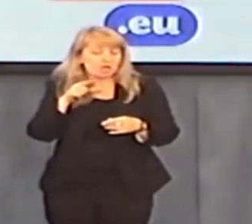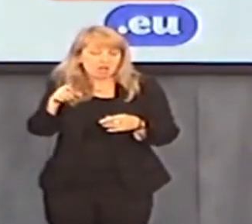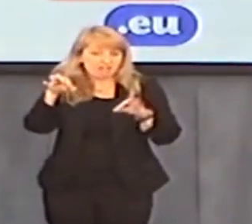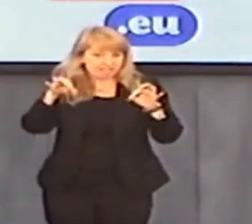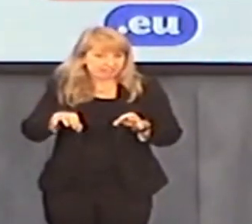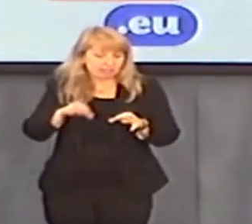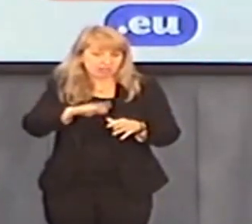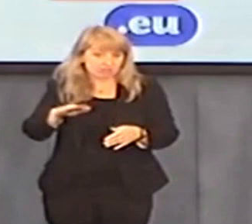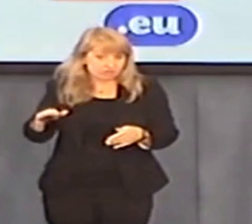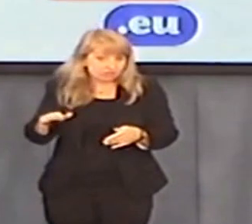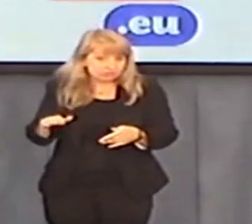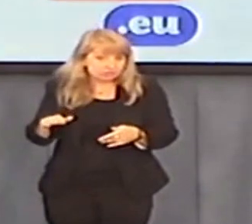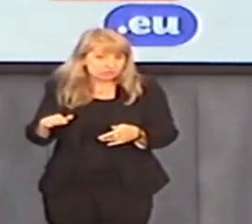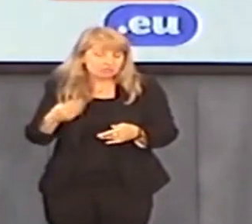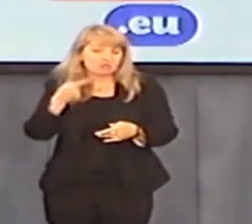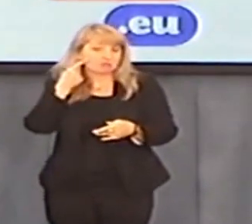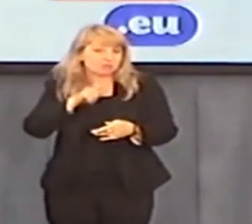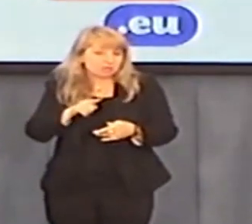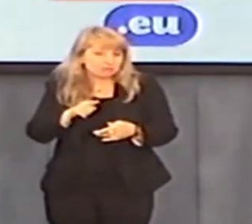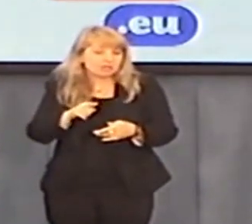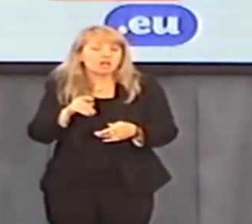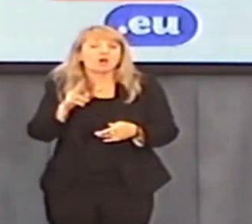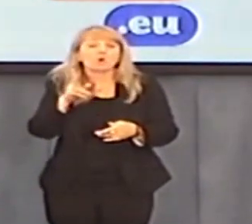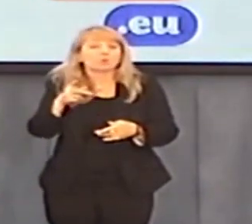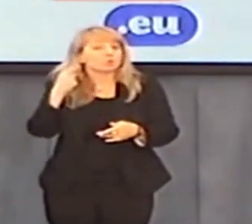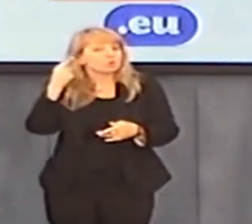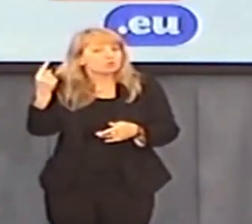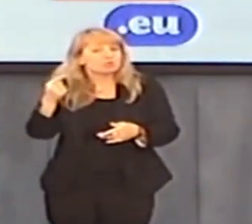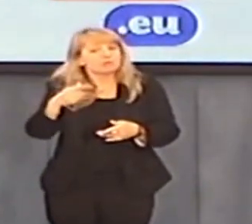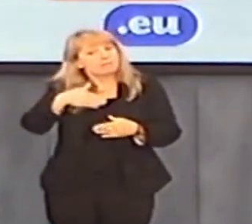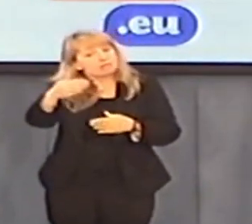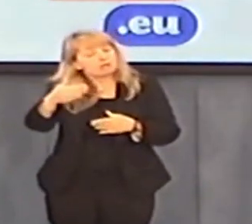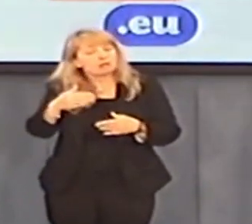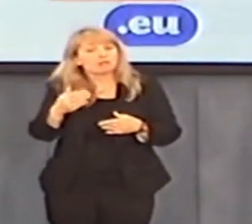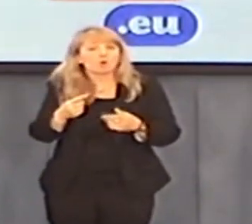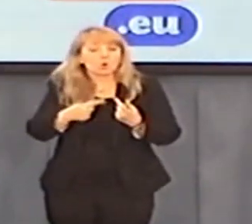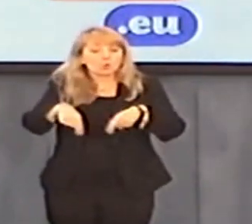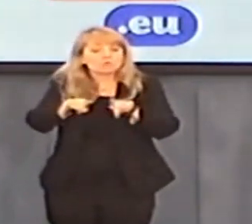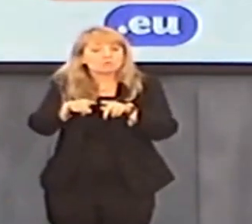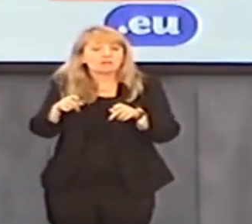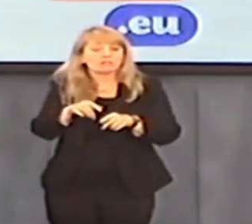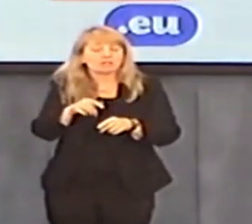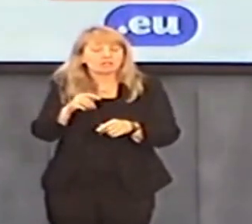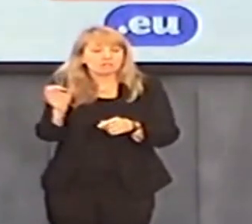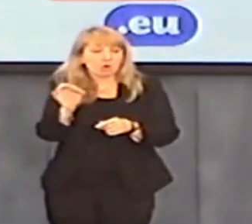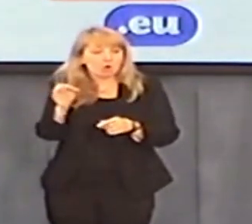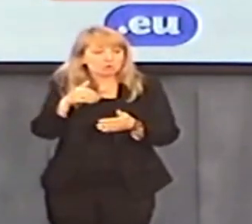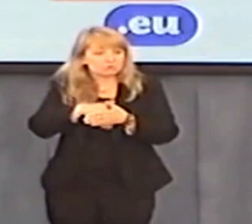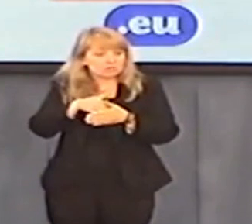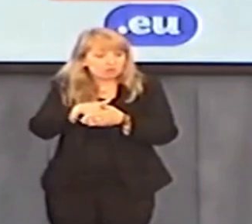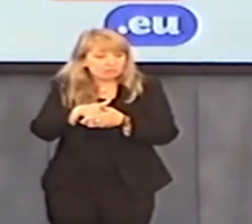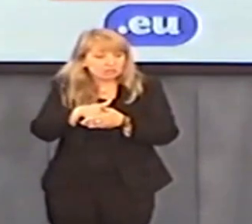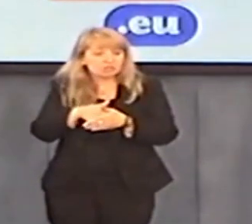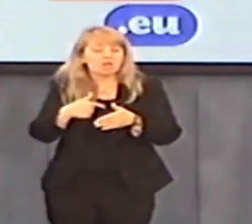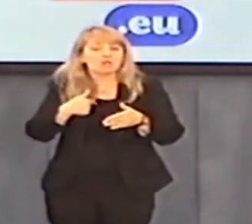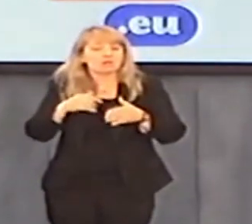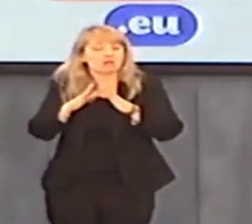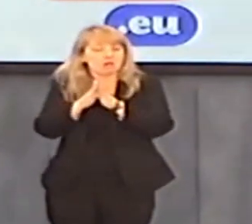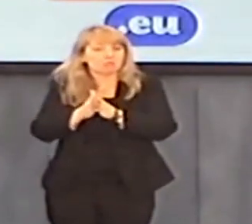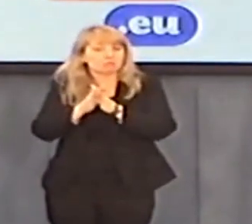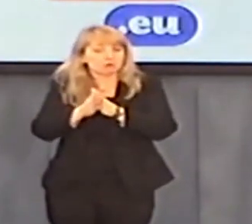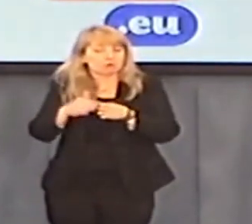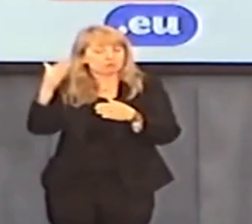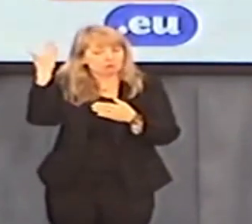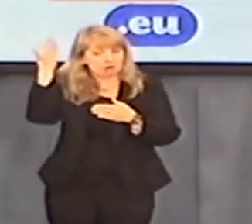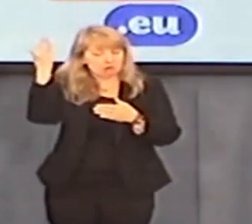mamy coraz więcej wypowiedzi usprawiedliwiających te obrzydliwe czyny, wracam do tego apelu, który